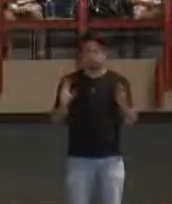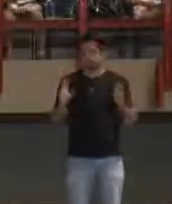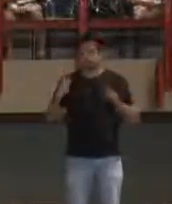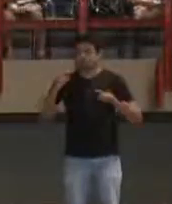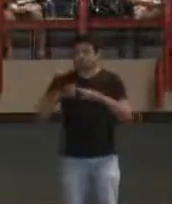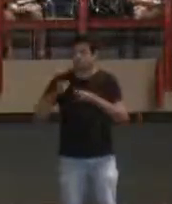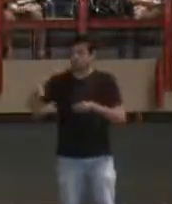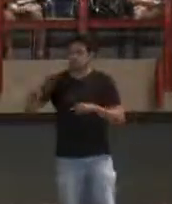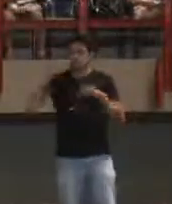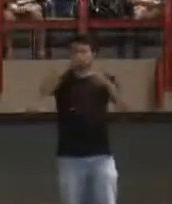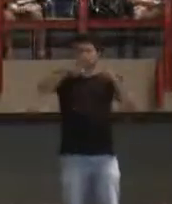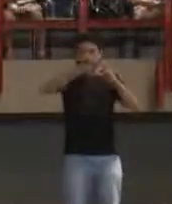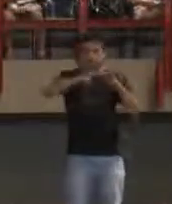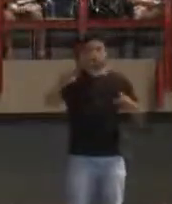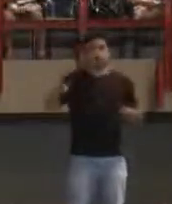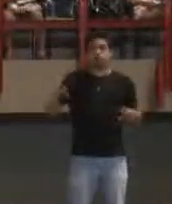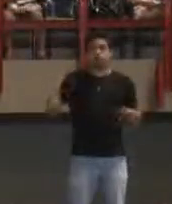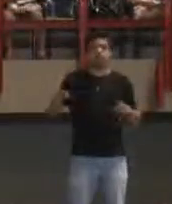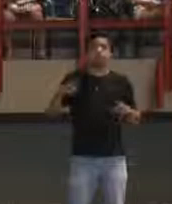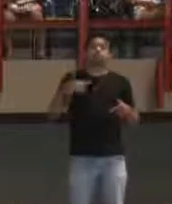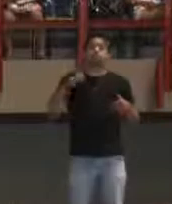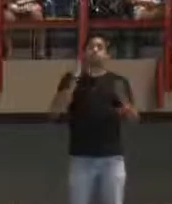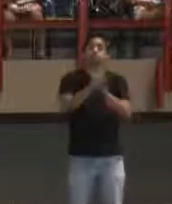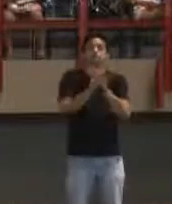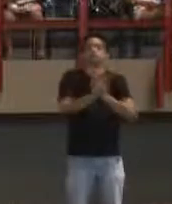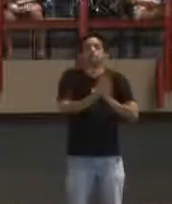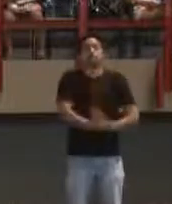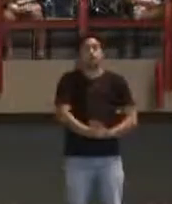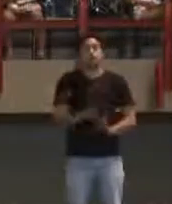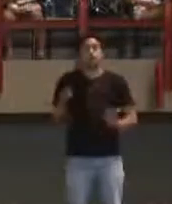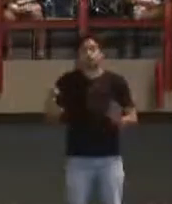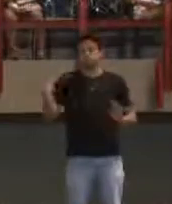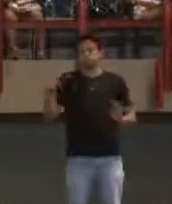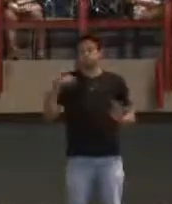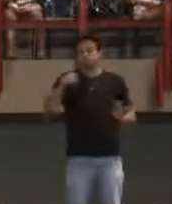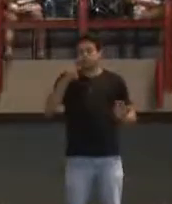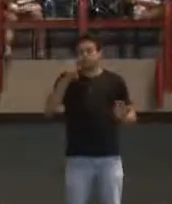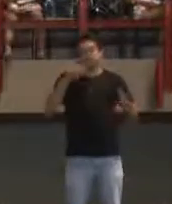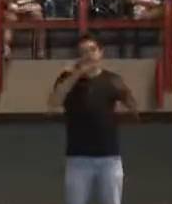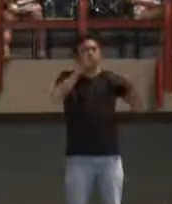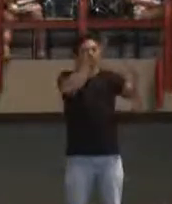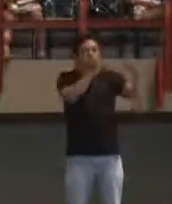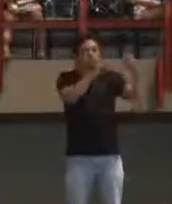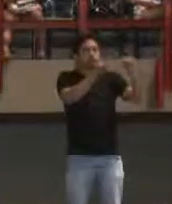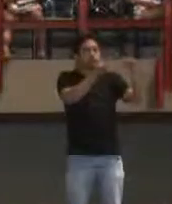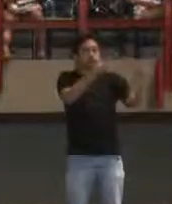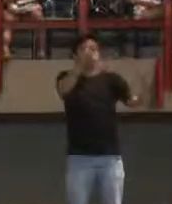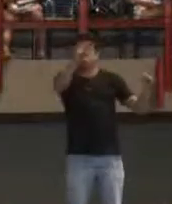Esses problemas, eles são problemas de leitura de gráfico.